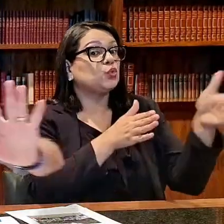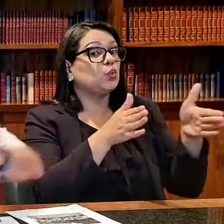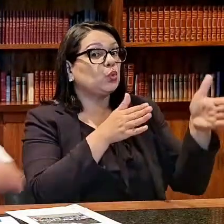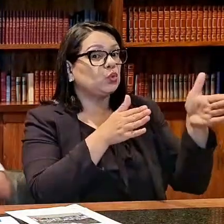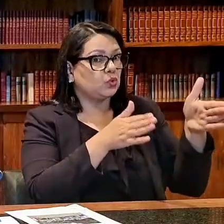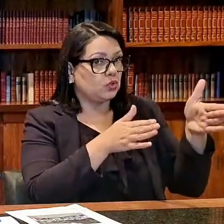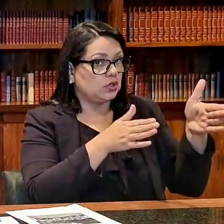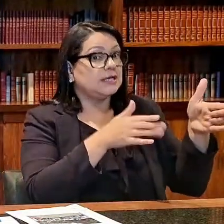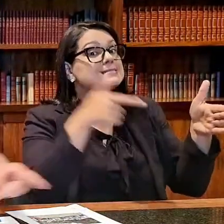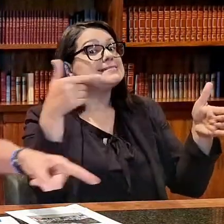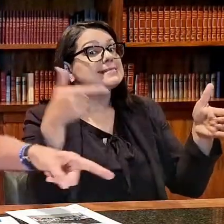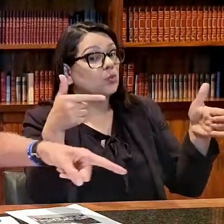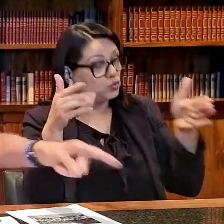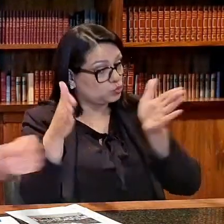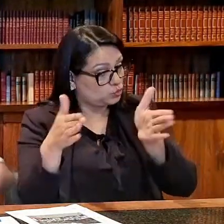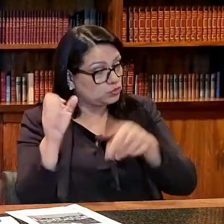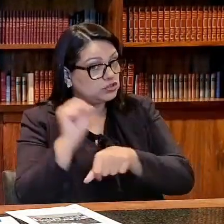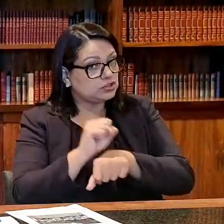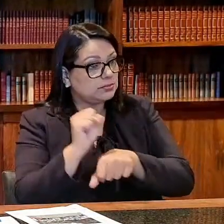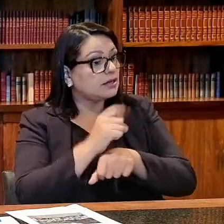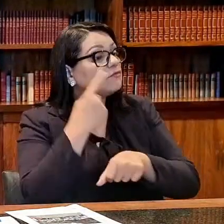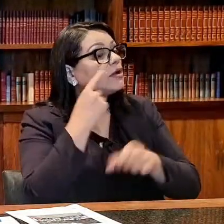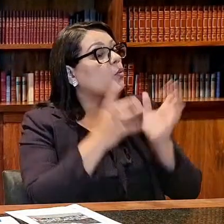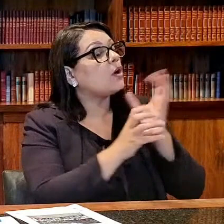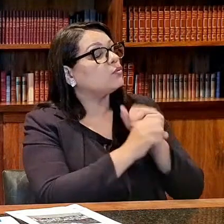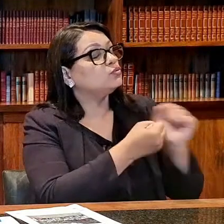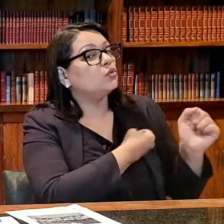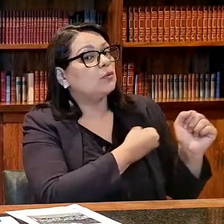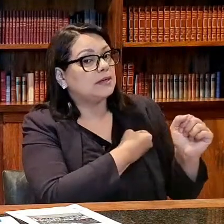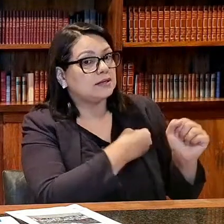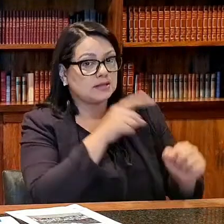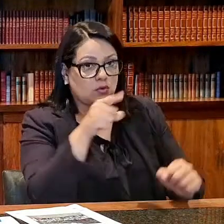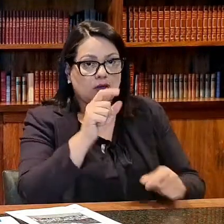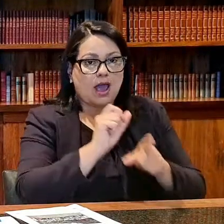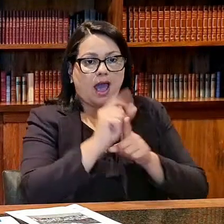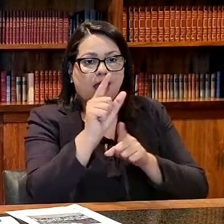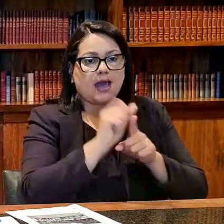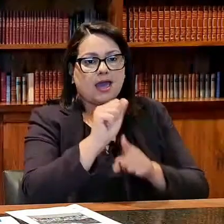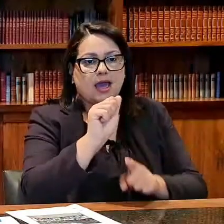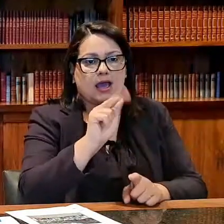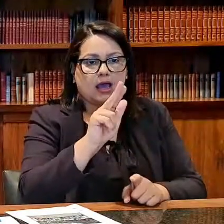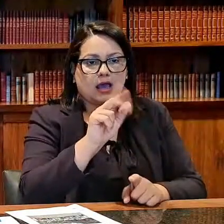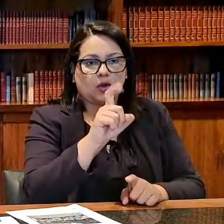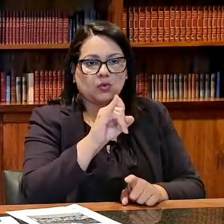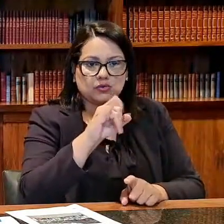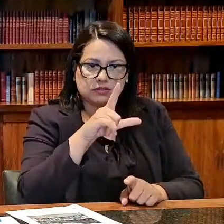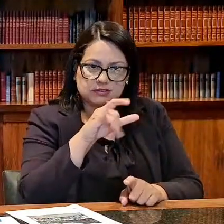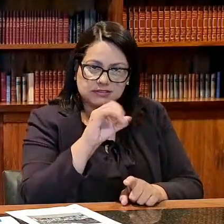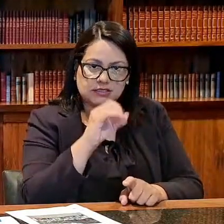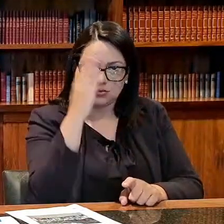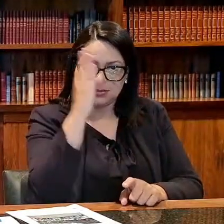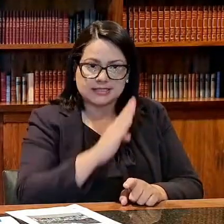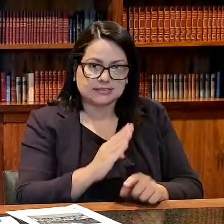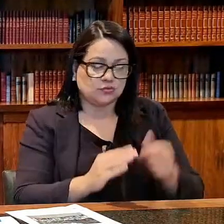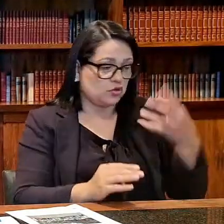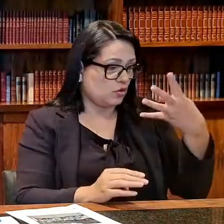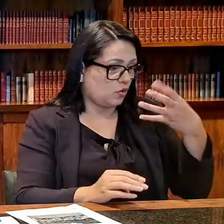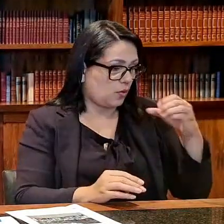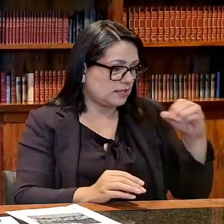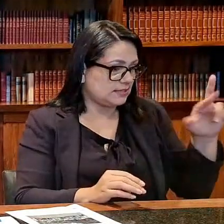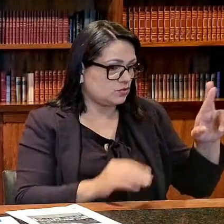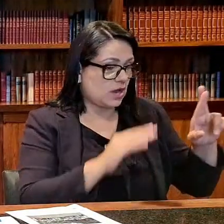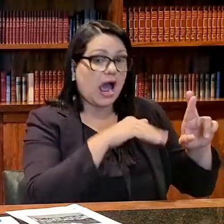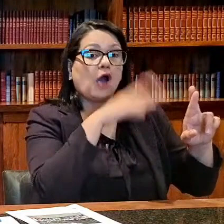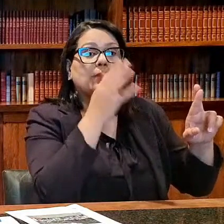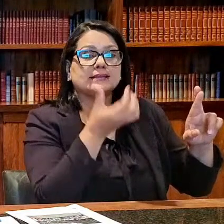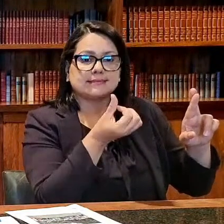primeiro turno, são 2 turnos. Vê o placar, se consegue o placar aí. Então, o Auxílio Brasil vai de 400 para R$ 600. Tem o Auxílio